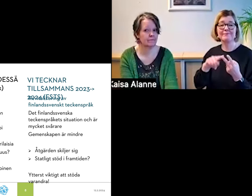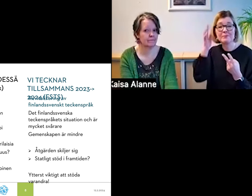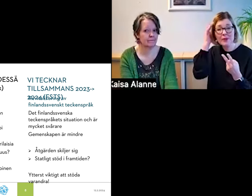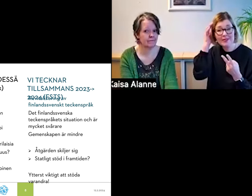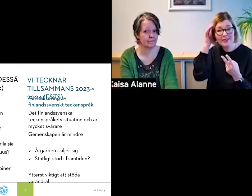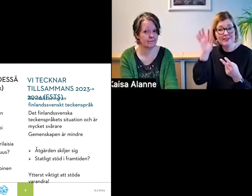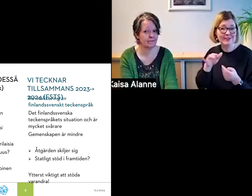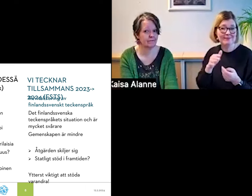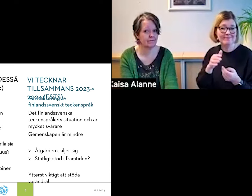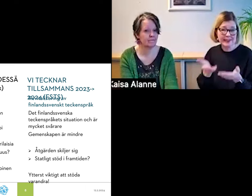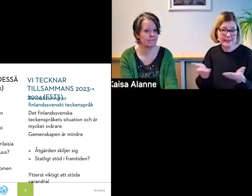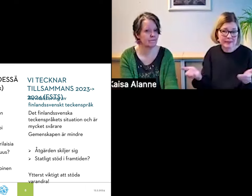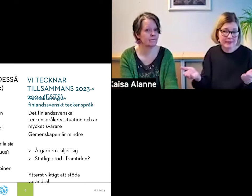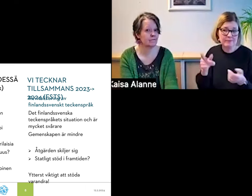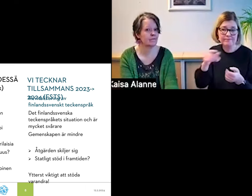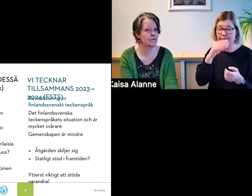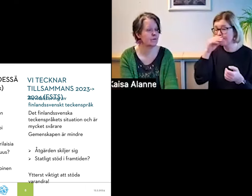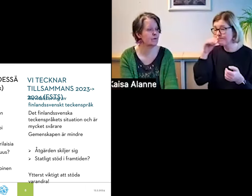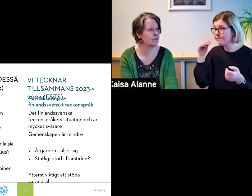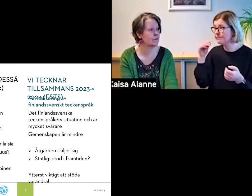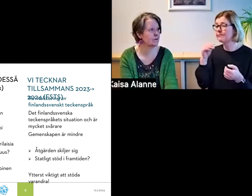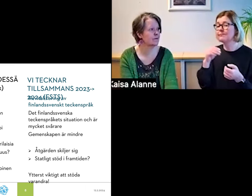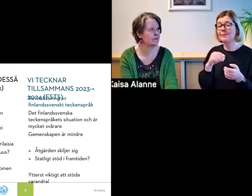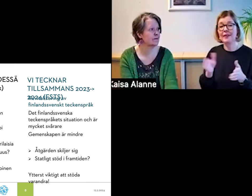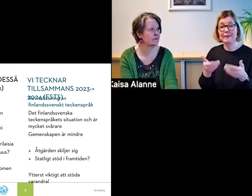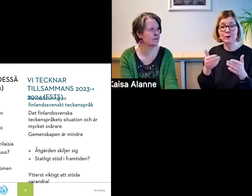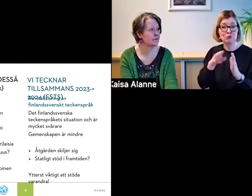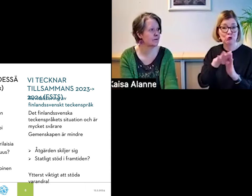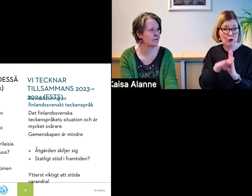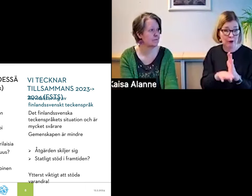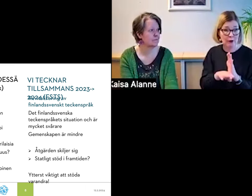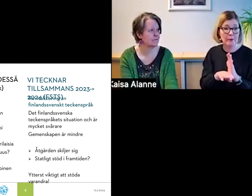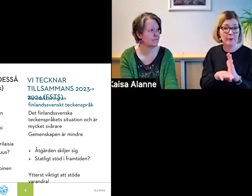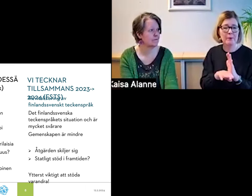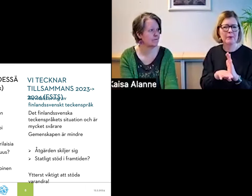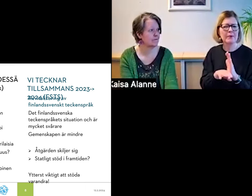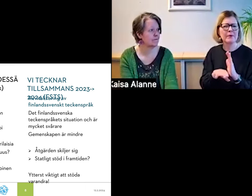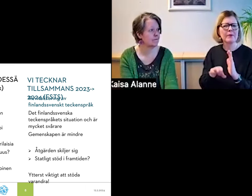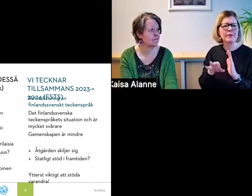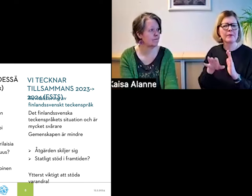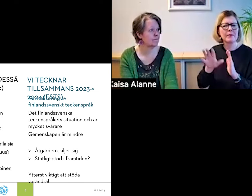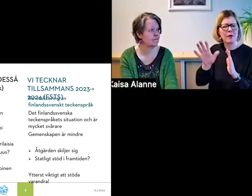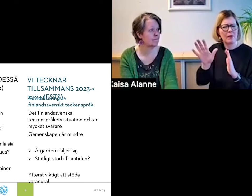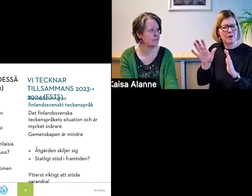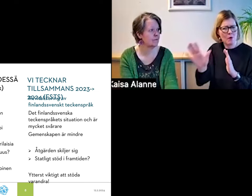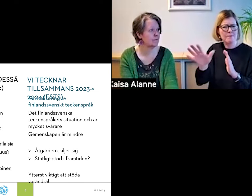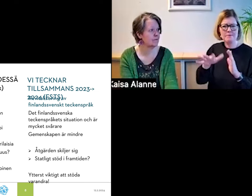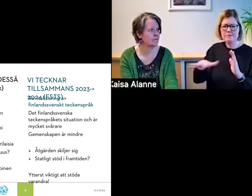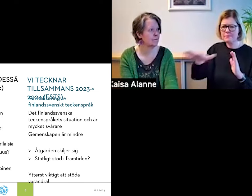Tuossa Annika ja Magdalena jo esittelivätkin suomenruotsalaisen viittomakielen puolelta